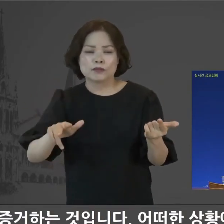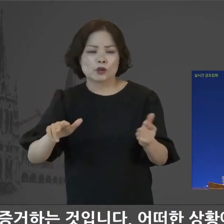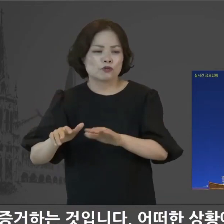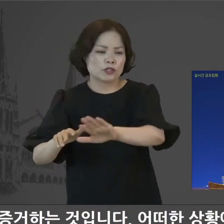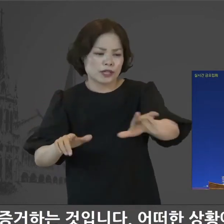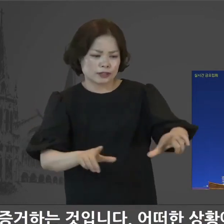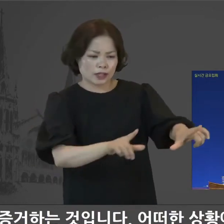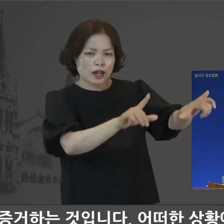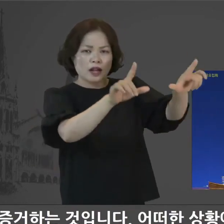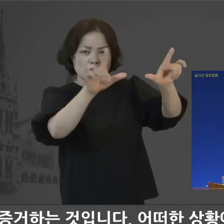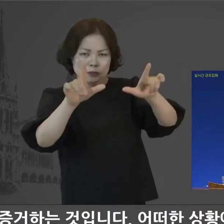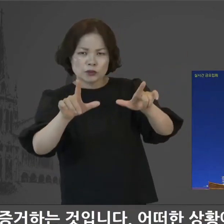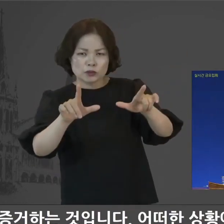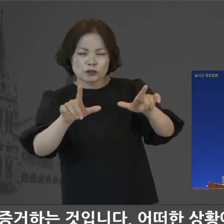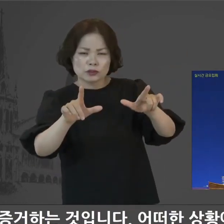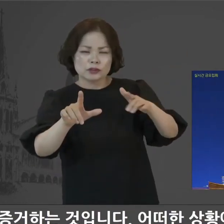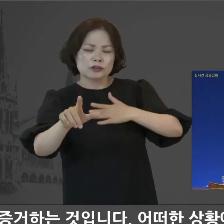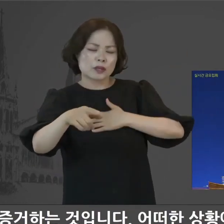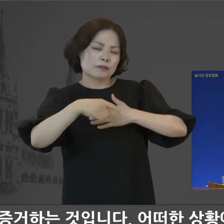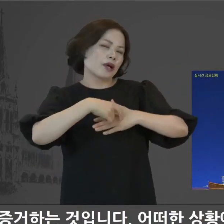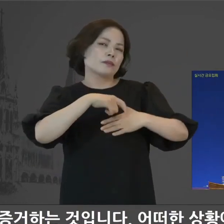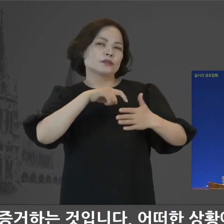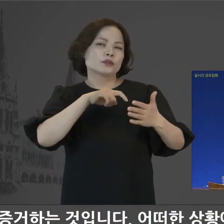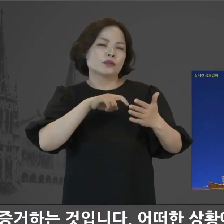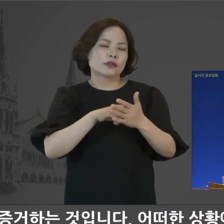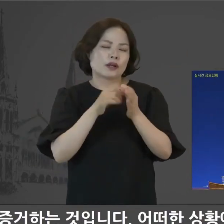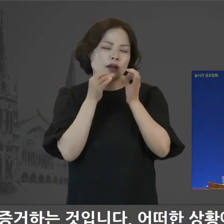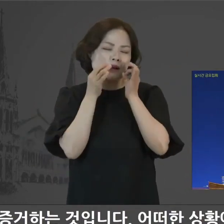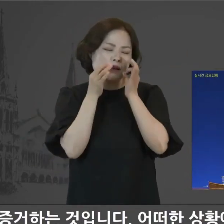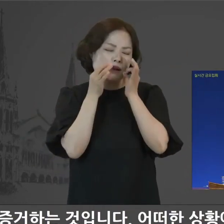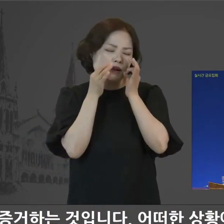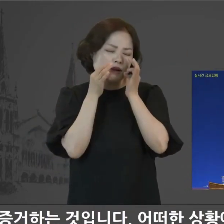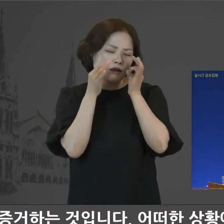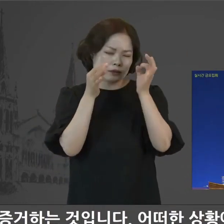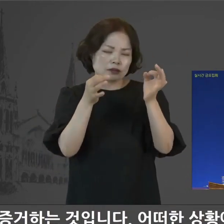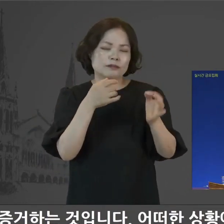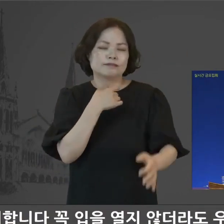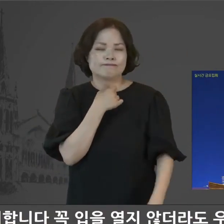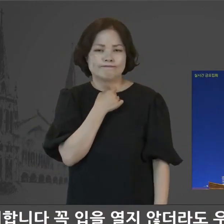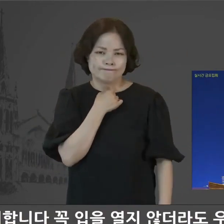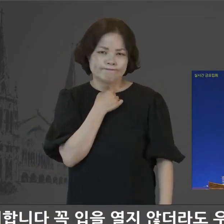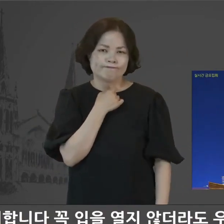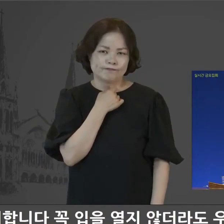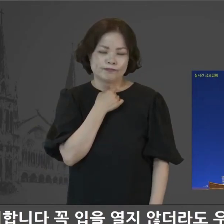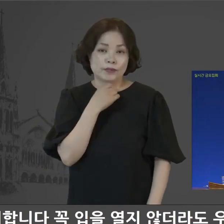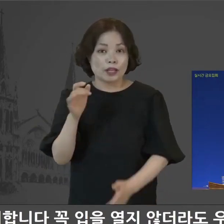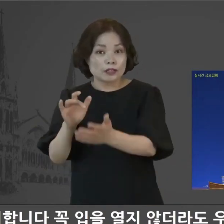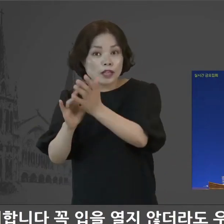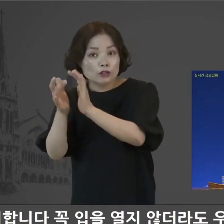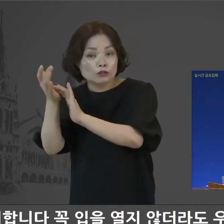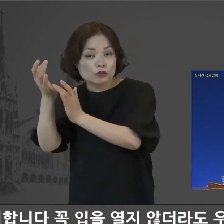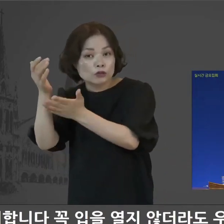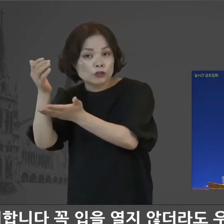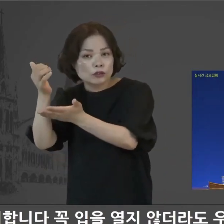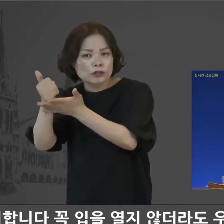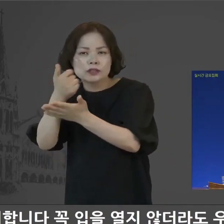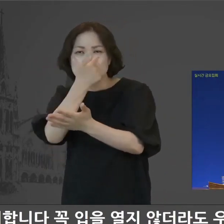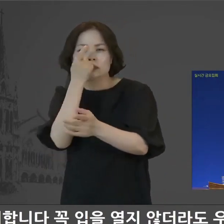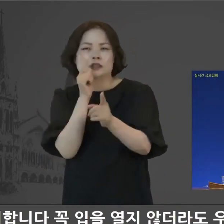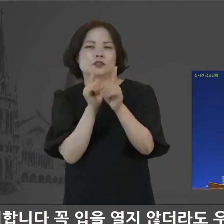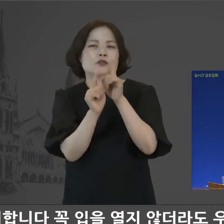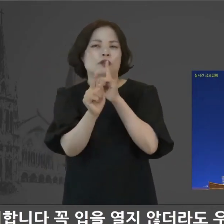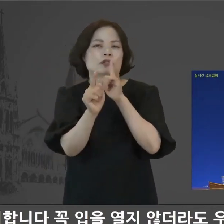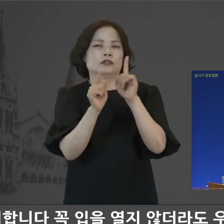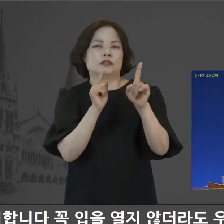삶으로, 또 내가 마음속에 간절히 바라는 그 바람으로 예수를 증언하는